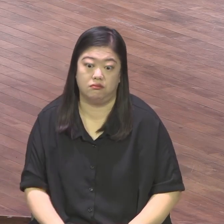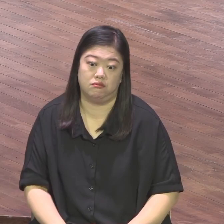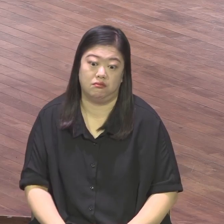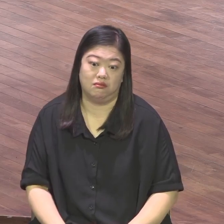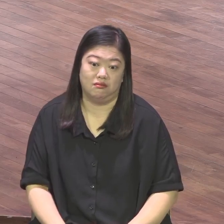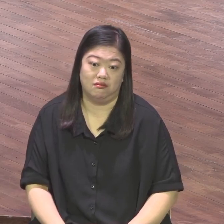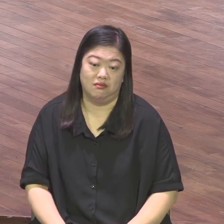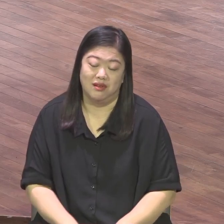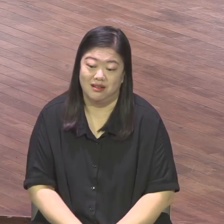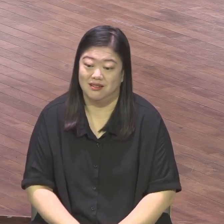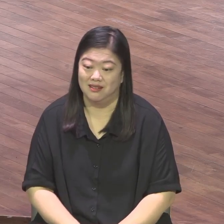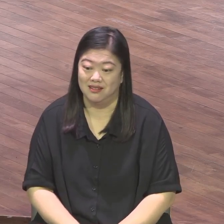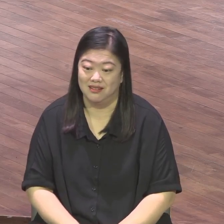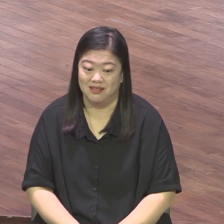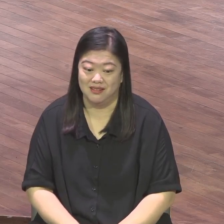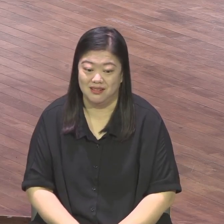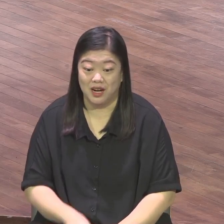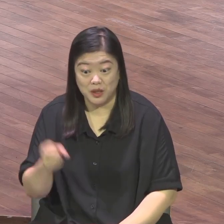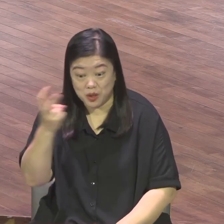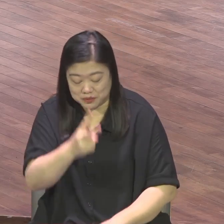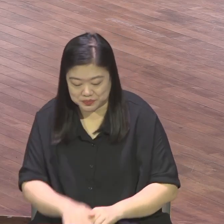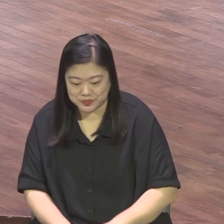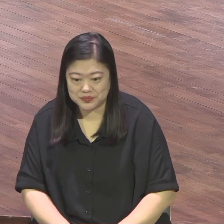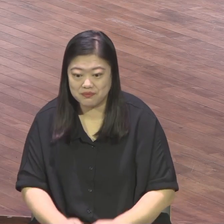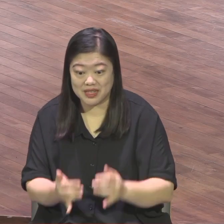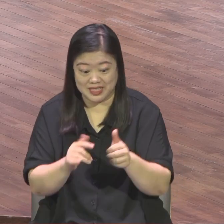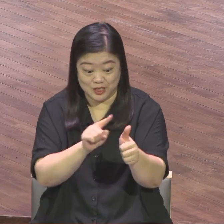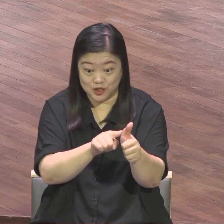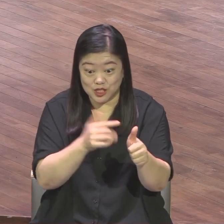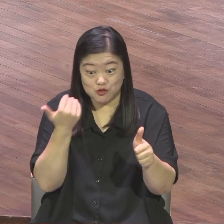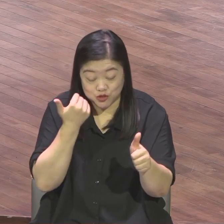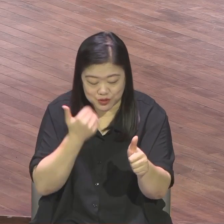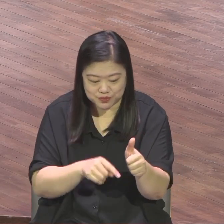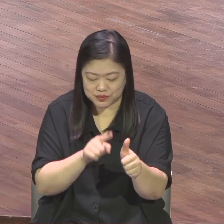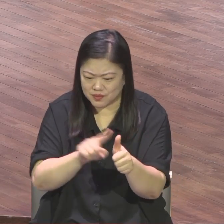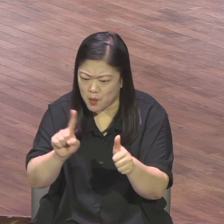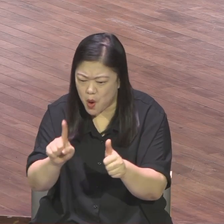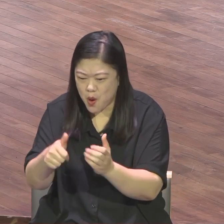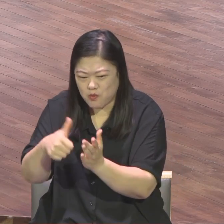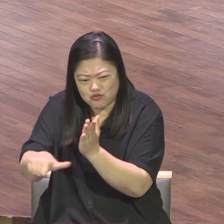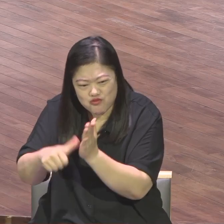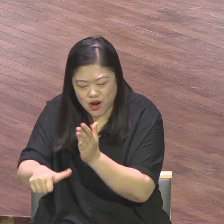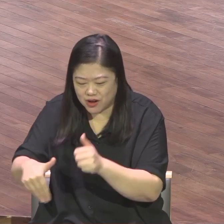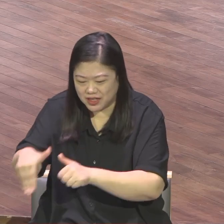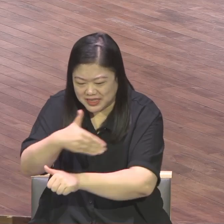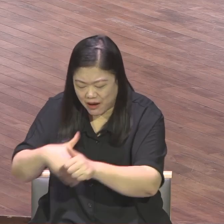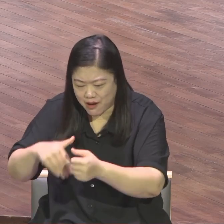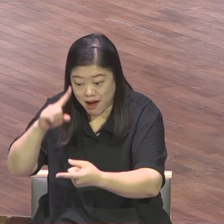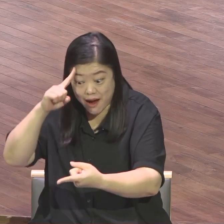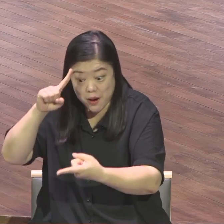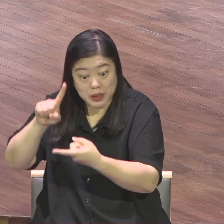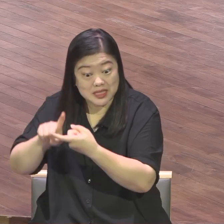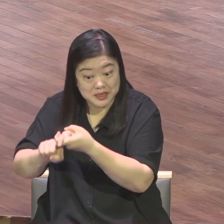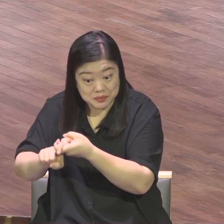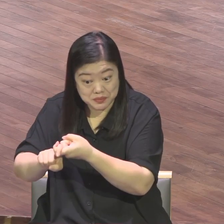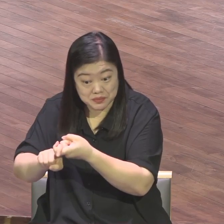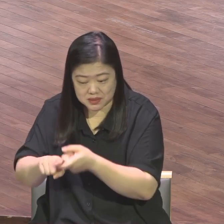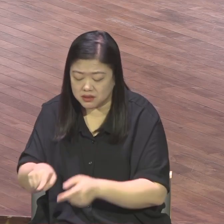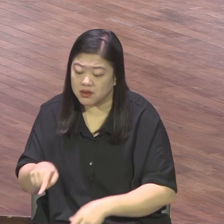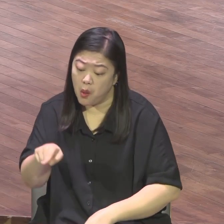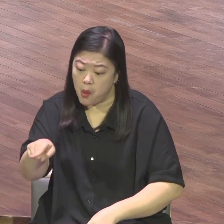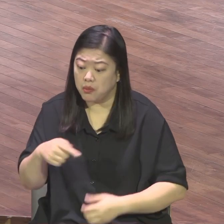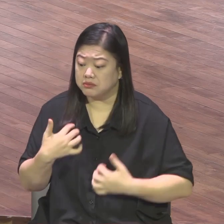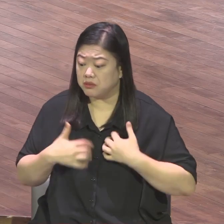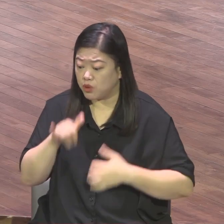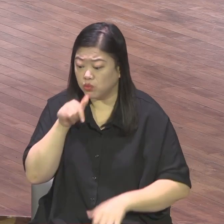있는데 그것이 바로 사람이 어떤 것에 관심을 보일 정도가 일반 사람하고는 좀